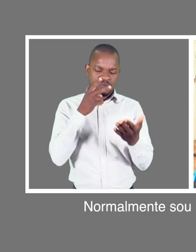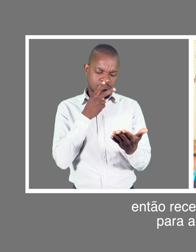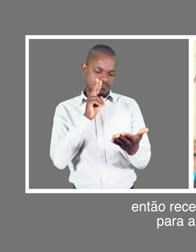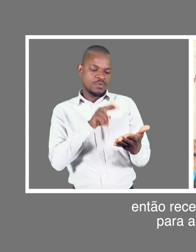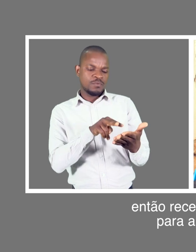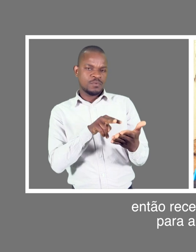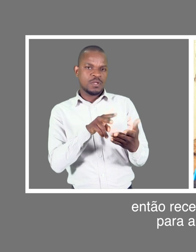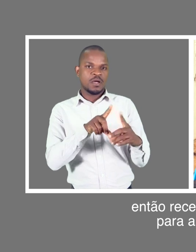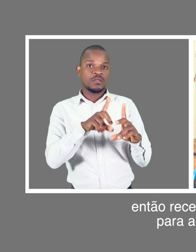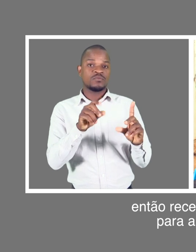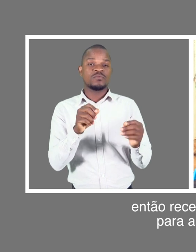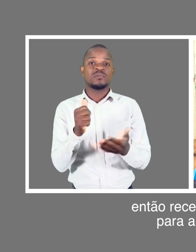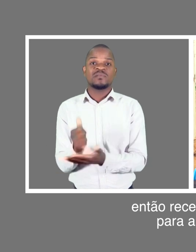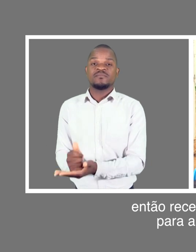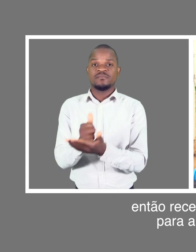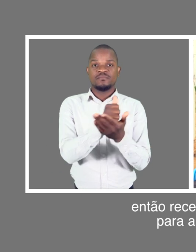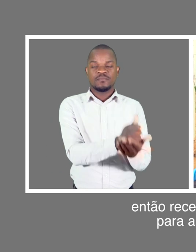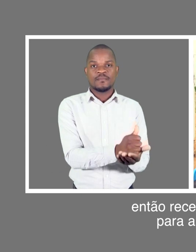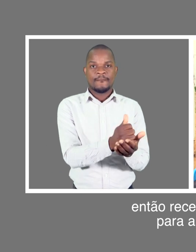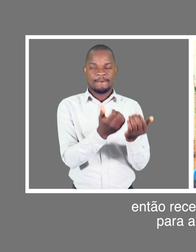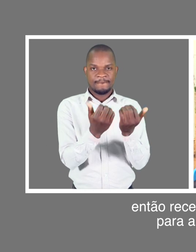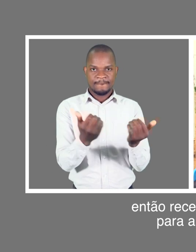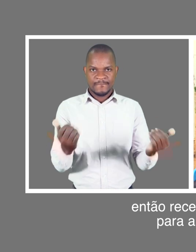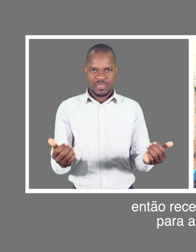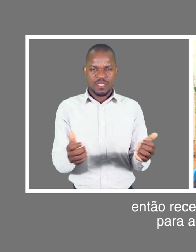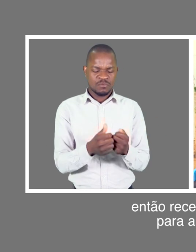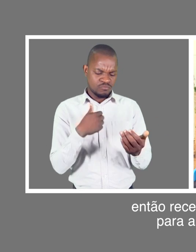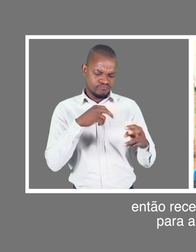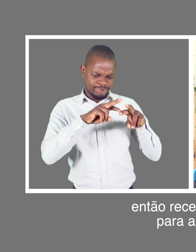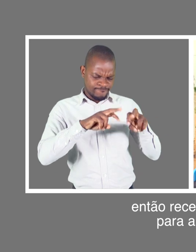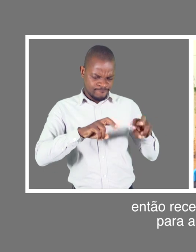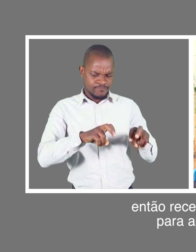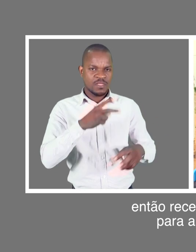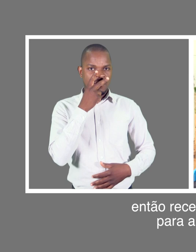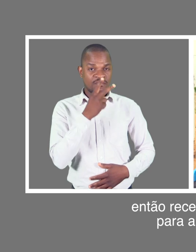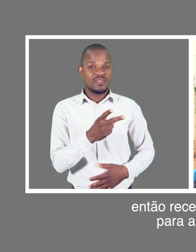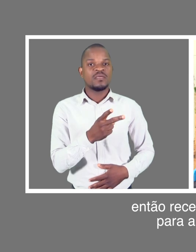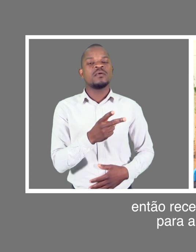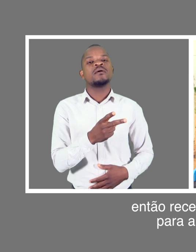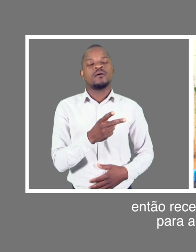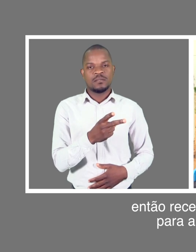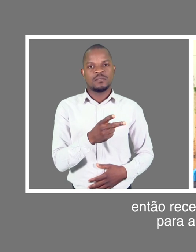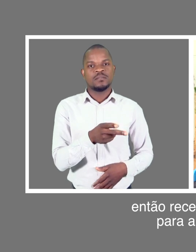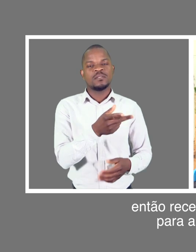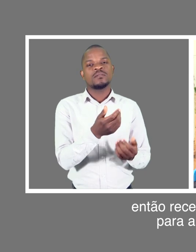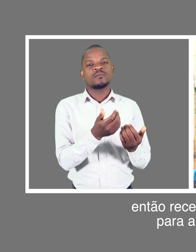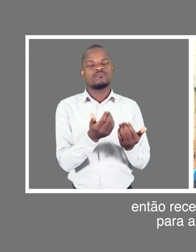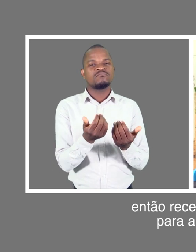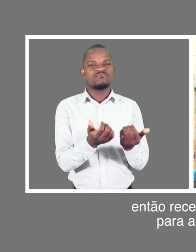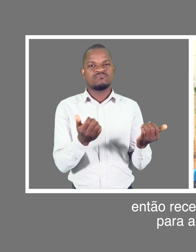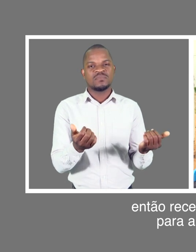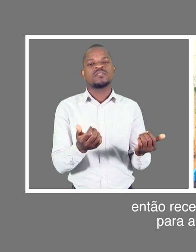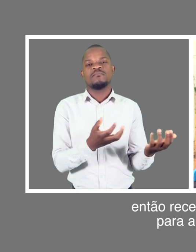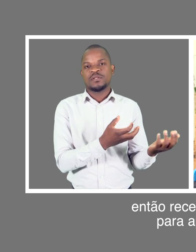sociais. Então, recebi, através do meu privado, da rede social, um convite para